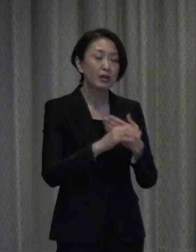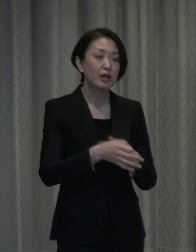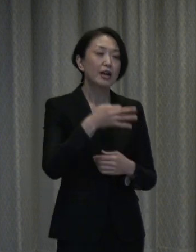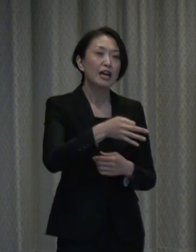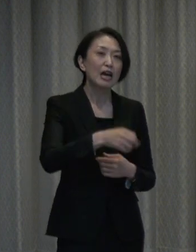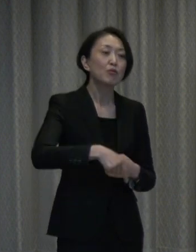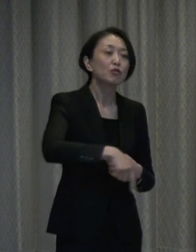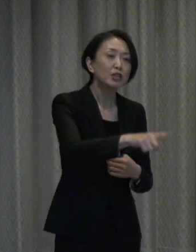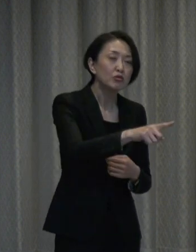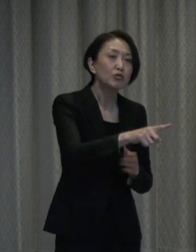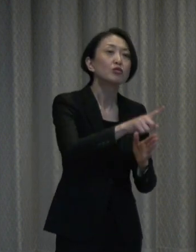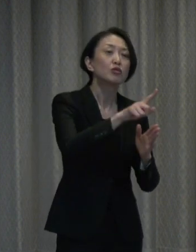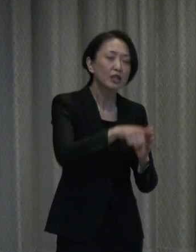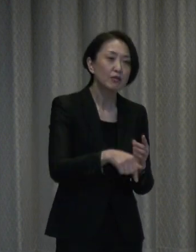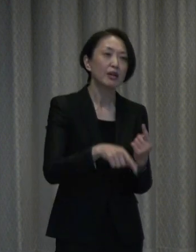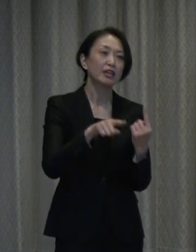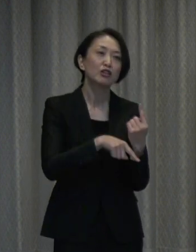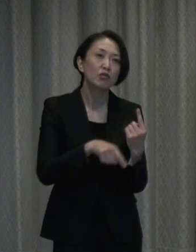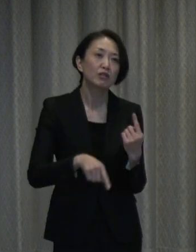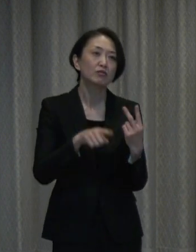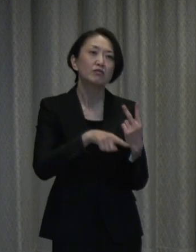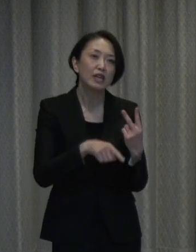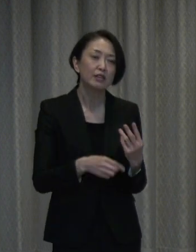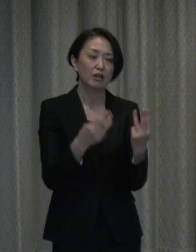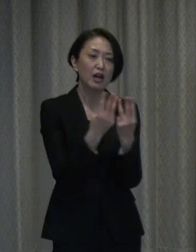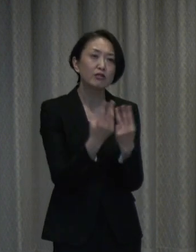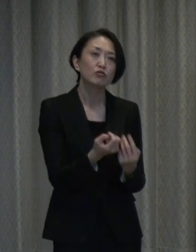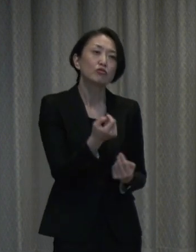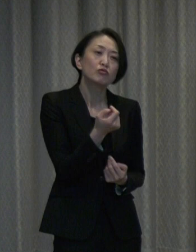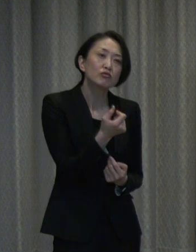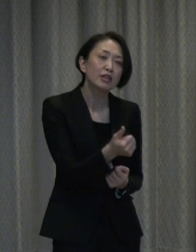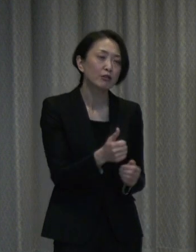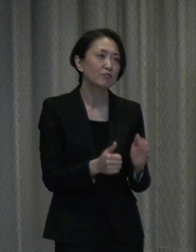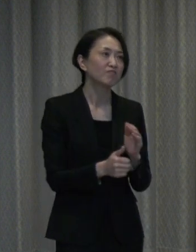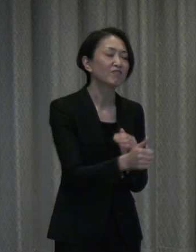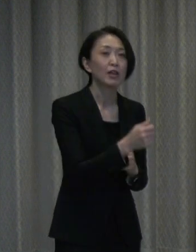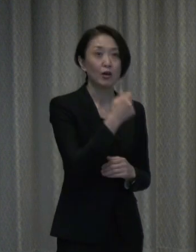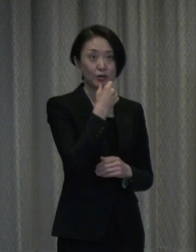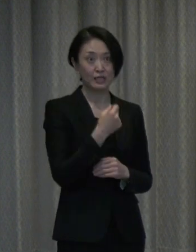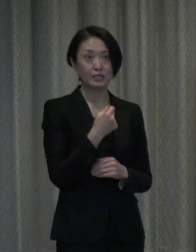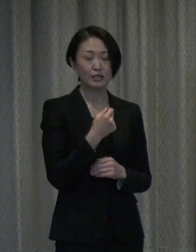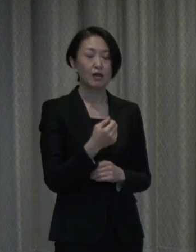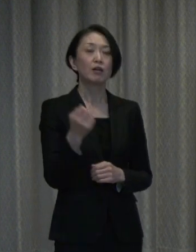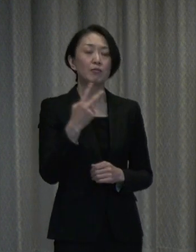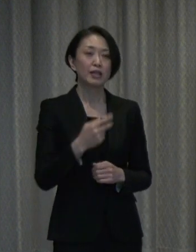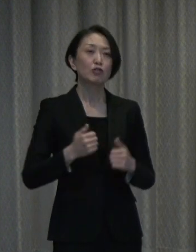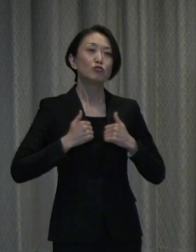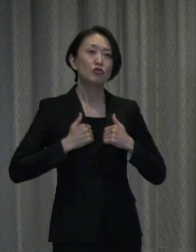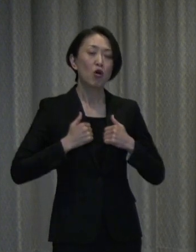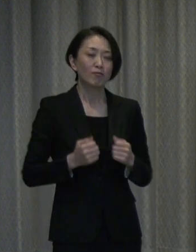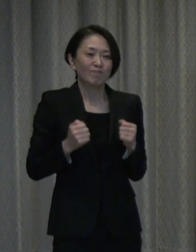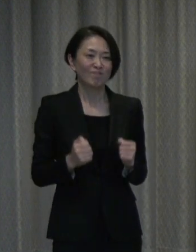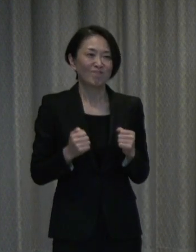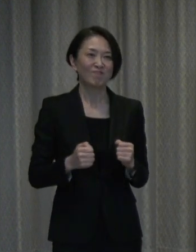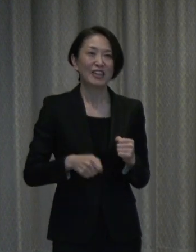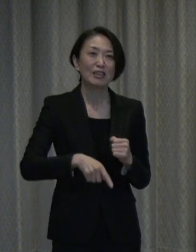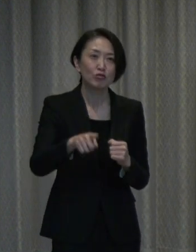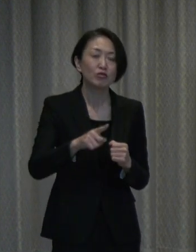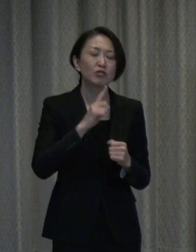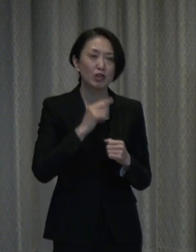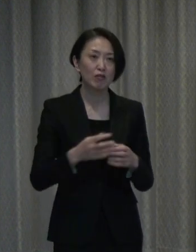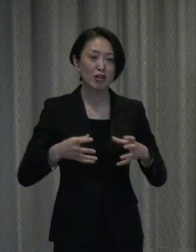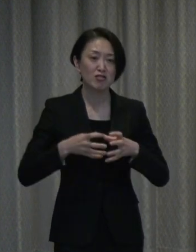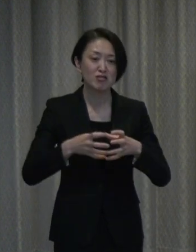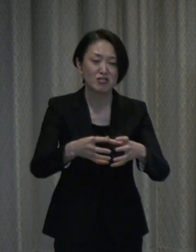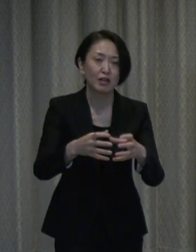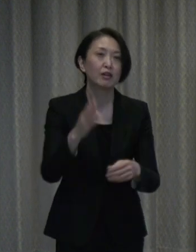少人数で空いてる時間にぜひ行ってください。ジョギングをする際も少人数で行うように